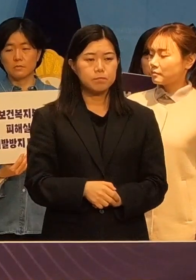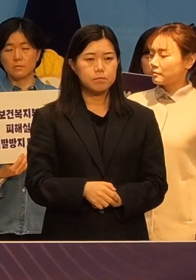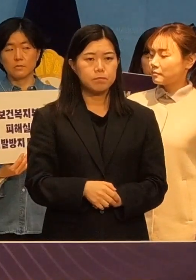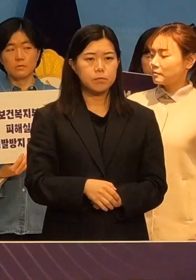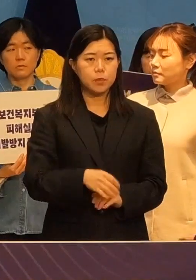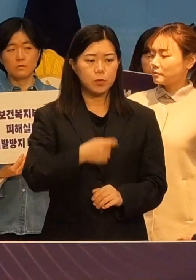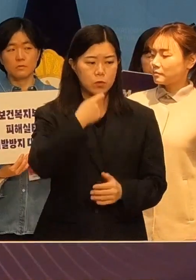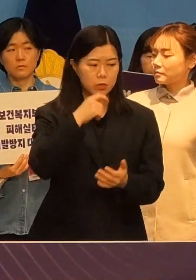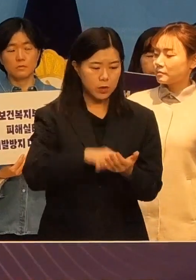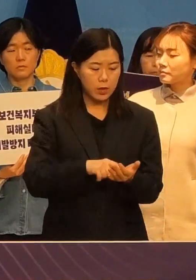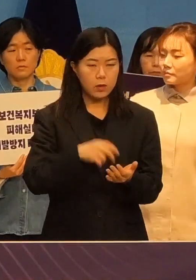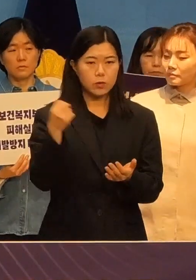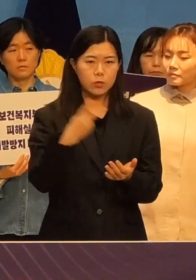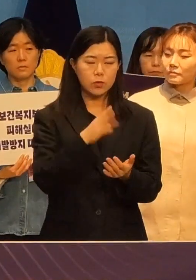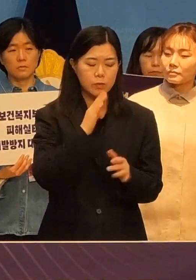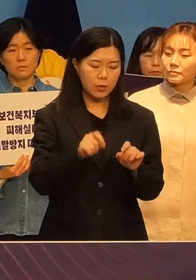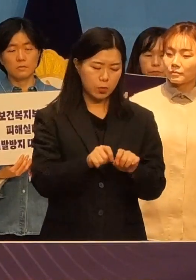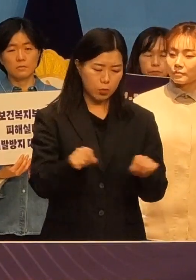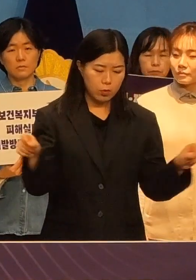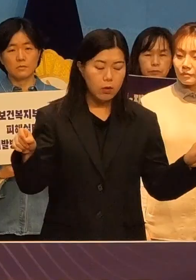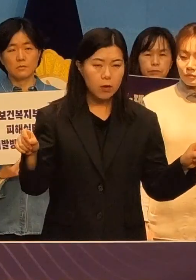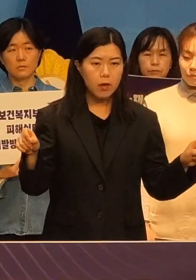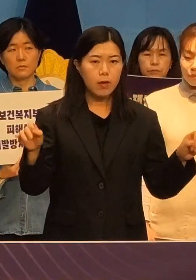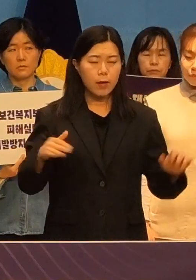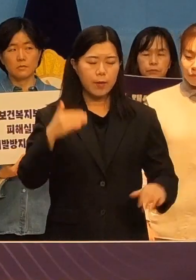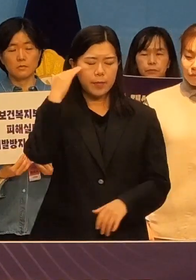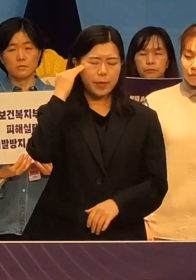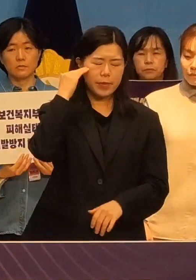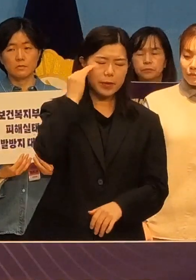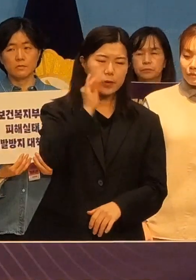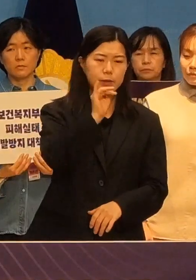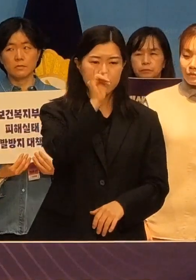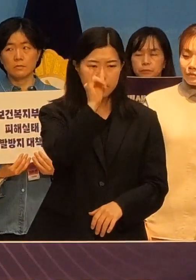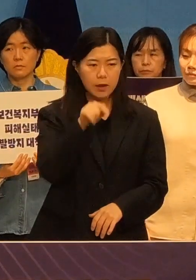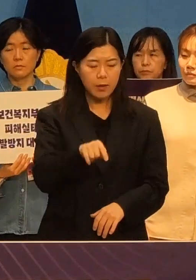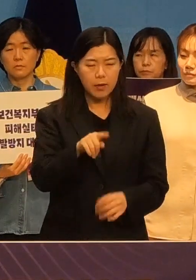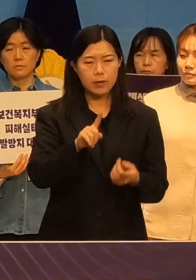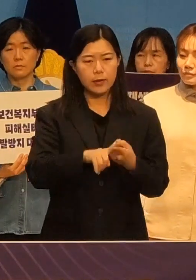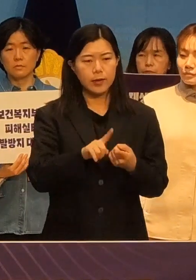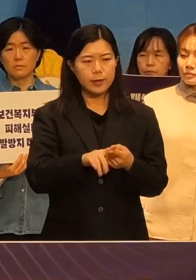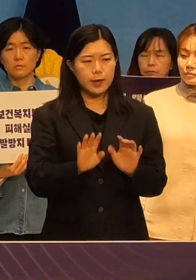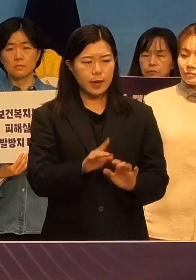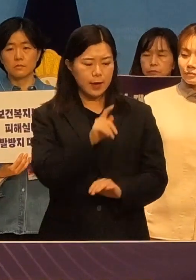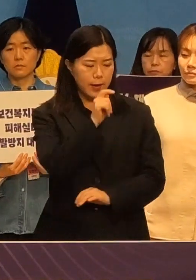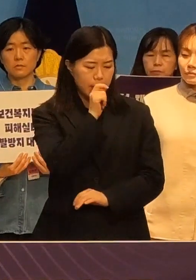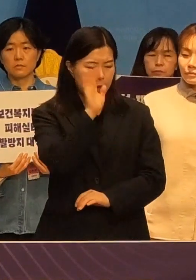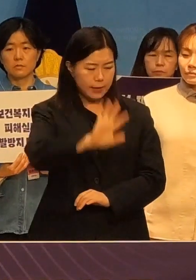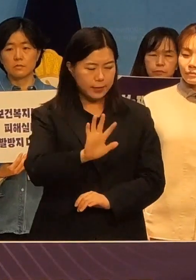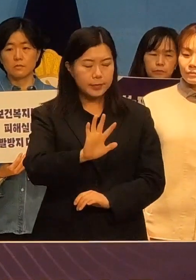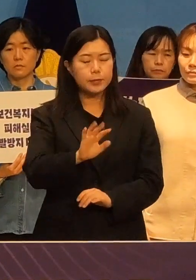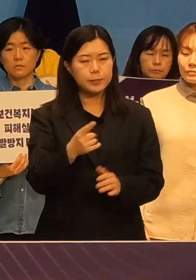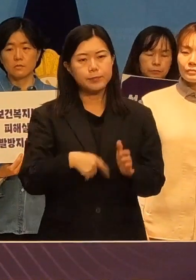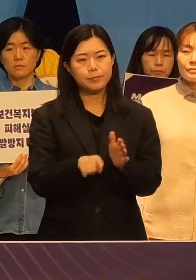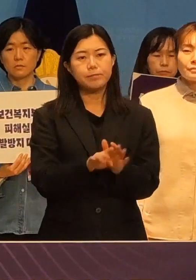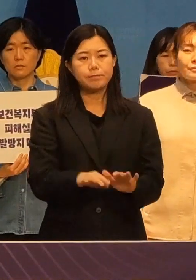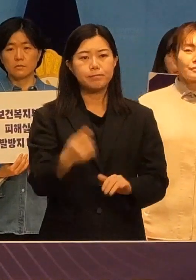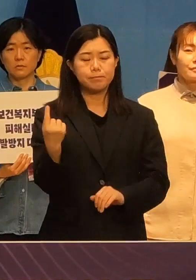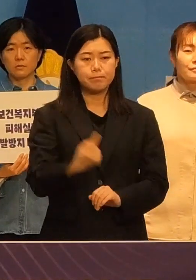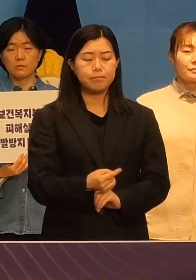얼마나 오랫동안 침해되어 왔는지 더 이상 외면하지 않기 위해 이 자리에